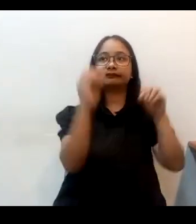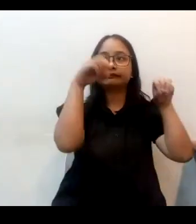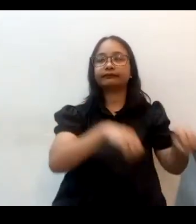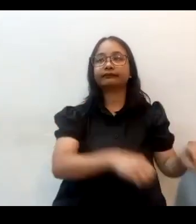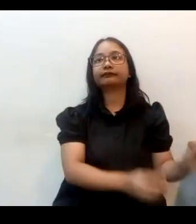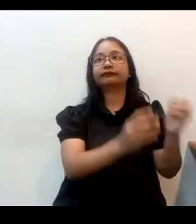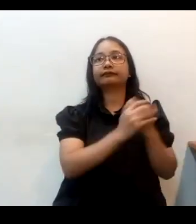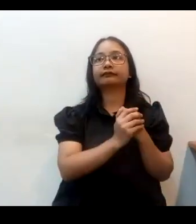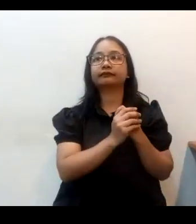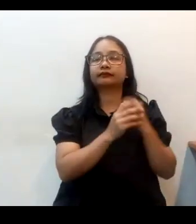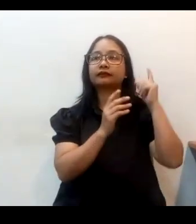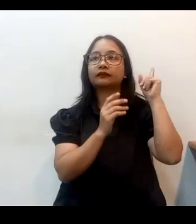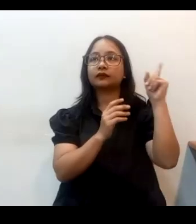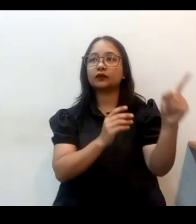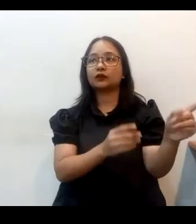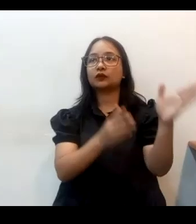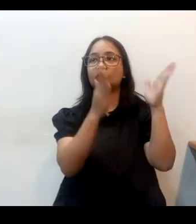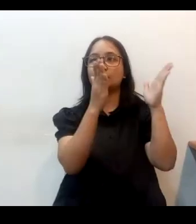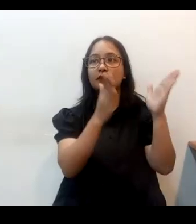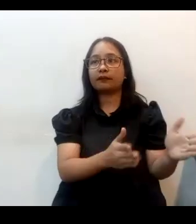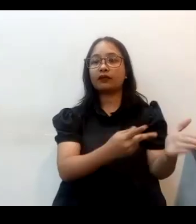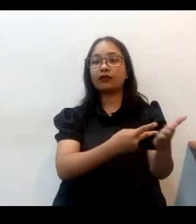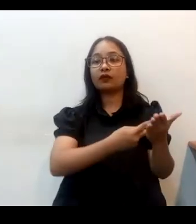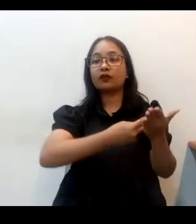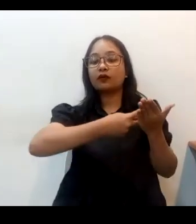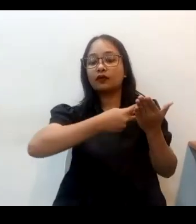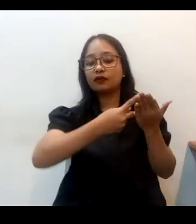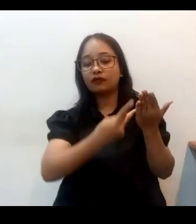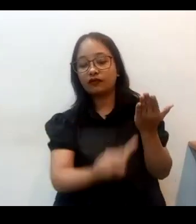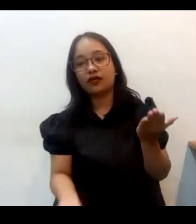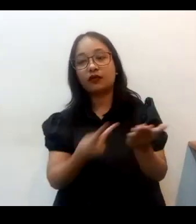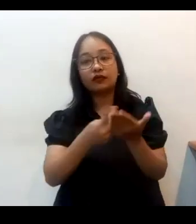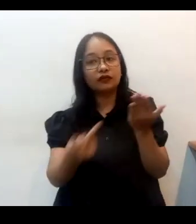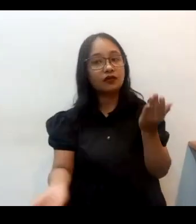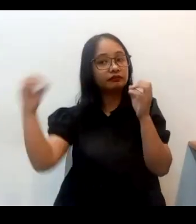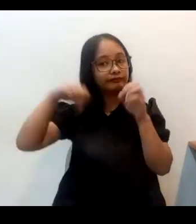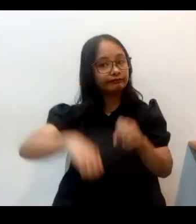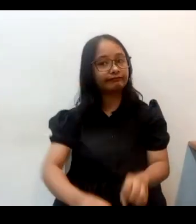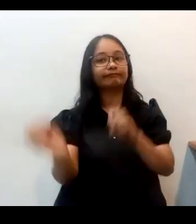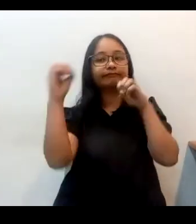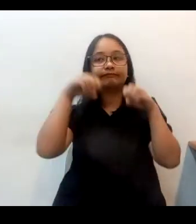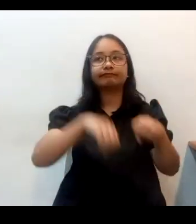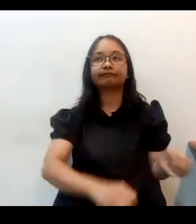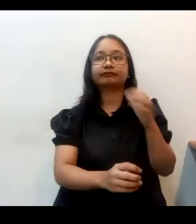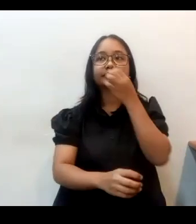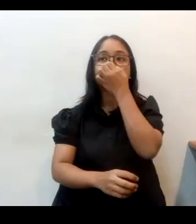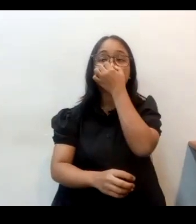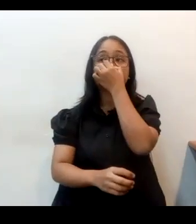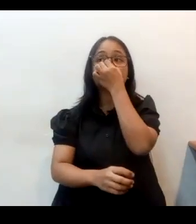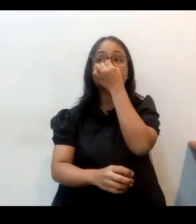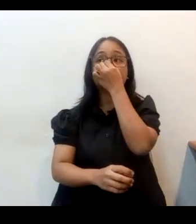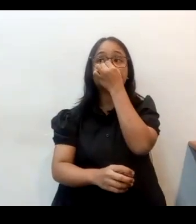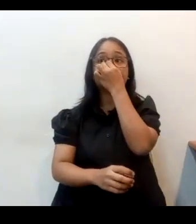and one man fall into the ocean. Kaya may isa pong lalaki na nahulog po sa karagatan. So he really know